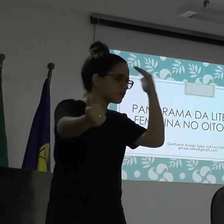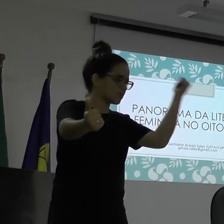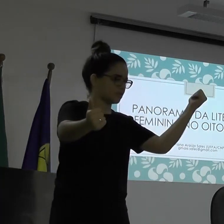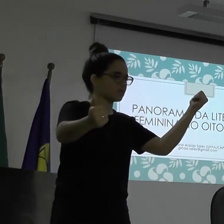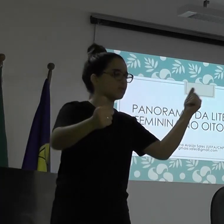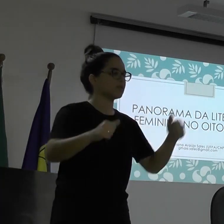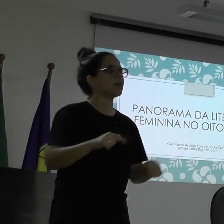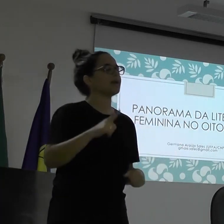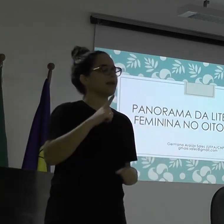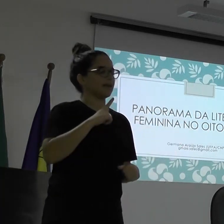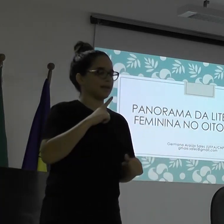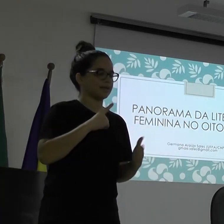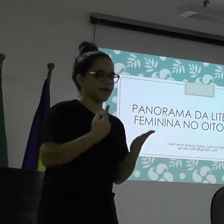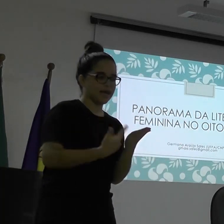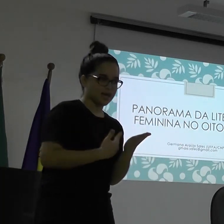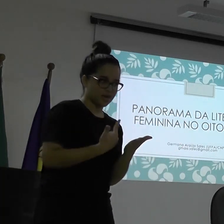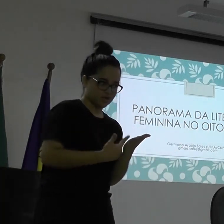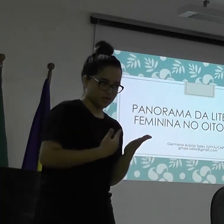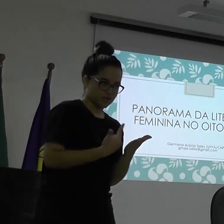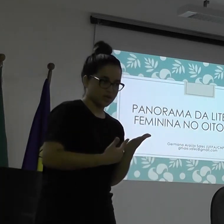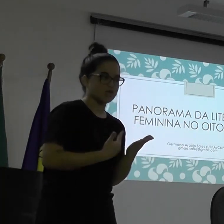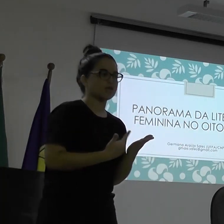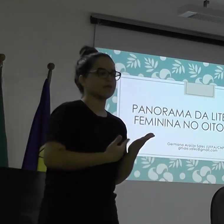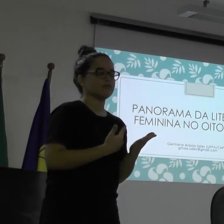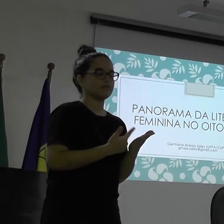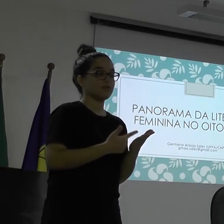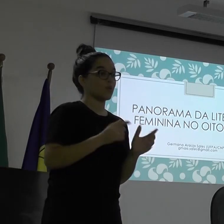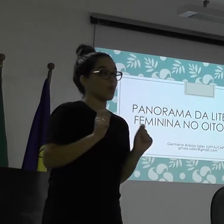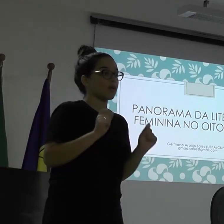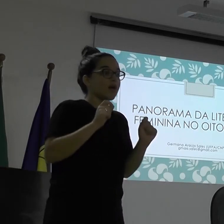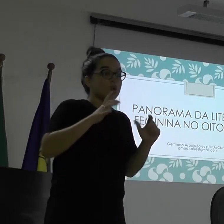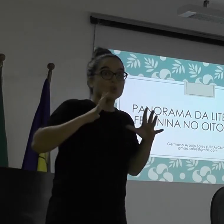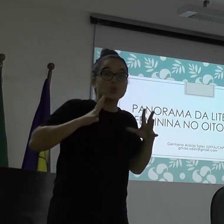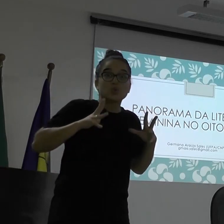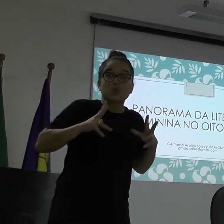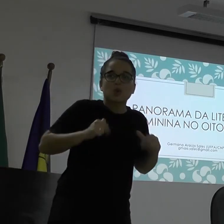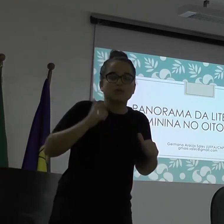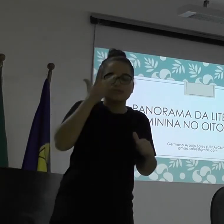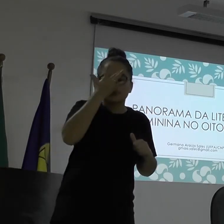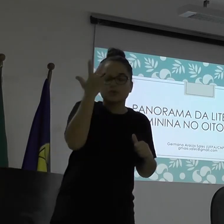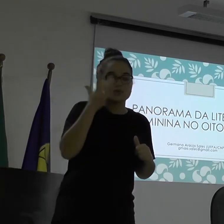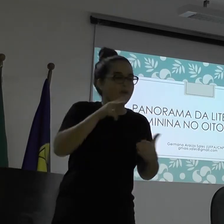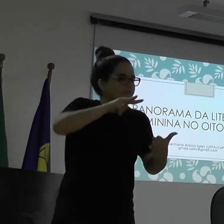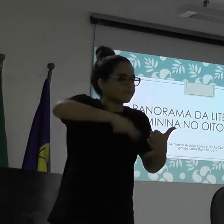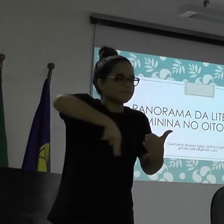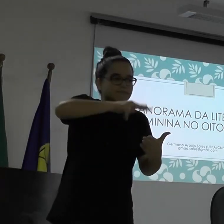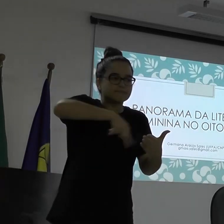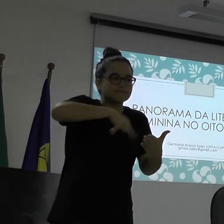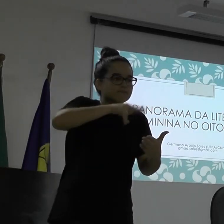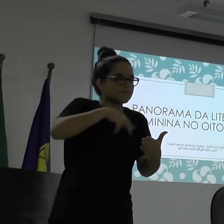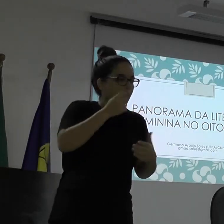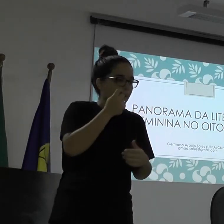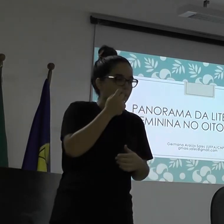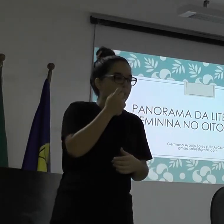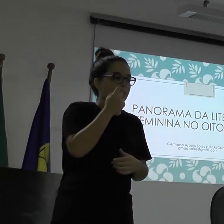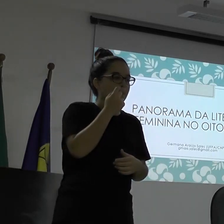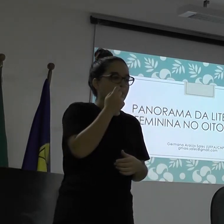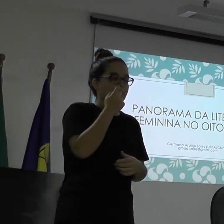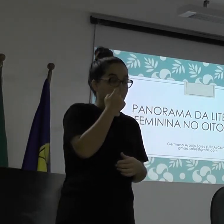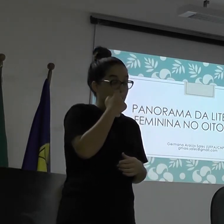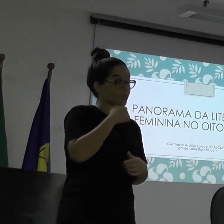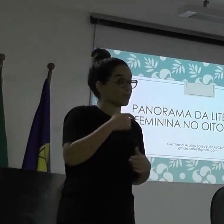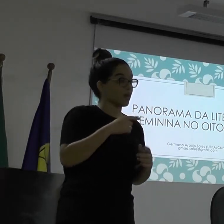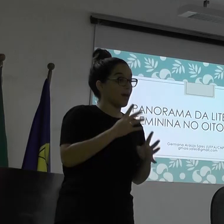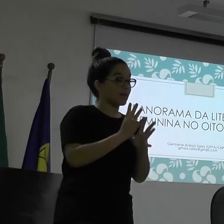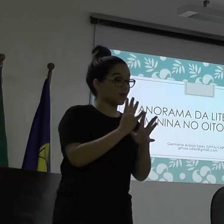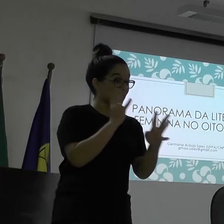lá no livro do Visconde de Toné, que as pessoas se apinhavam na estação do trem